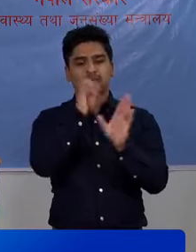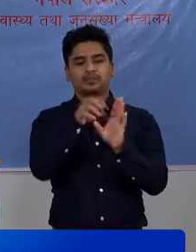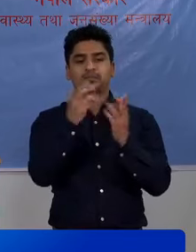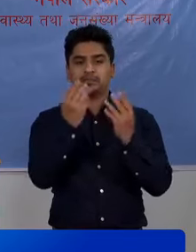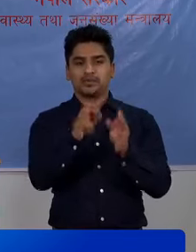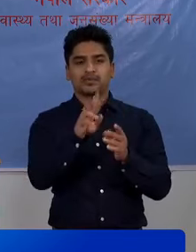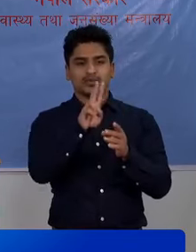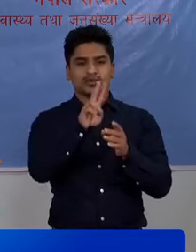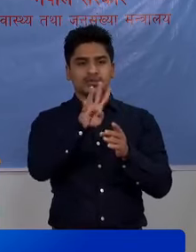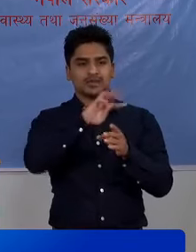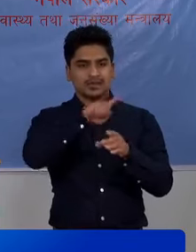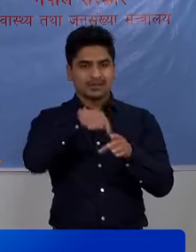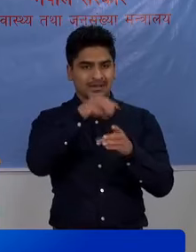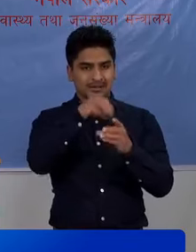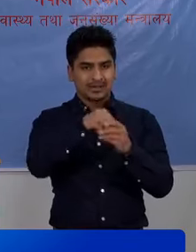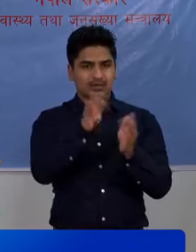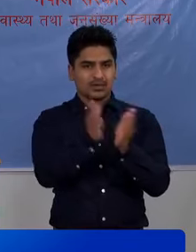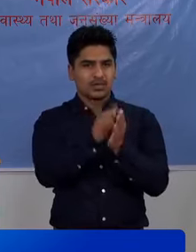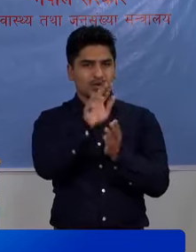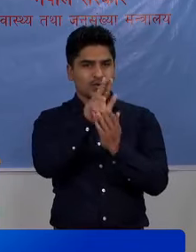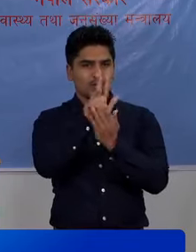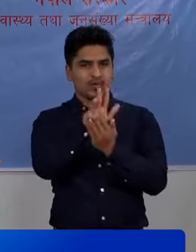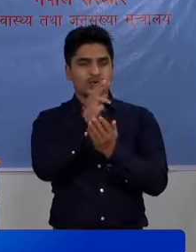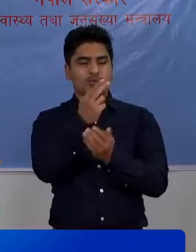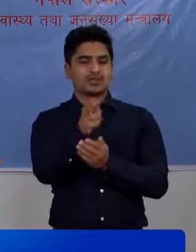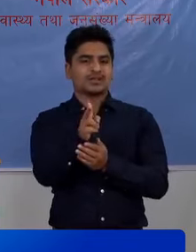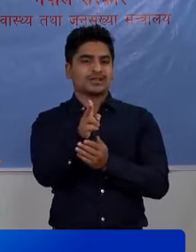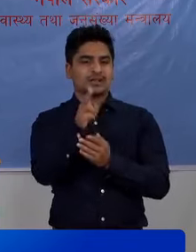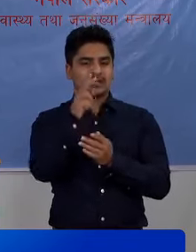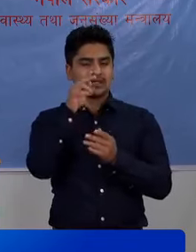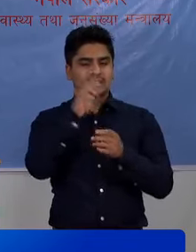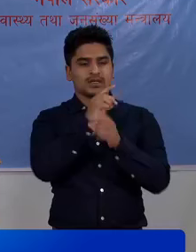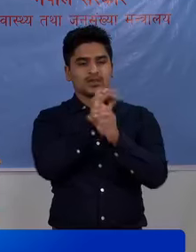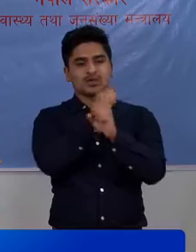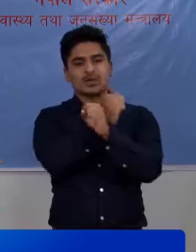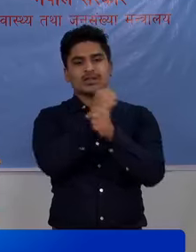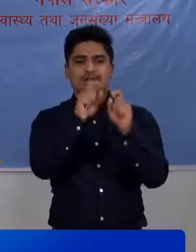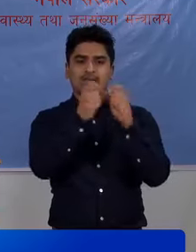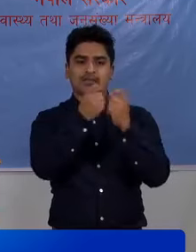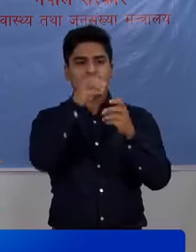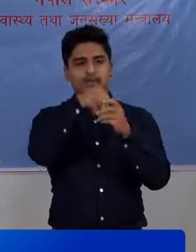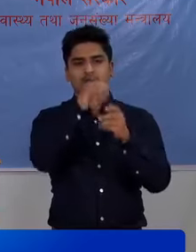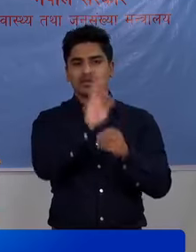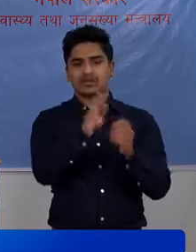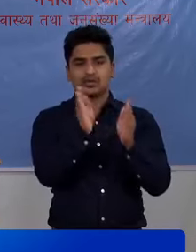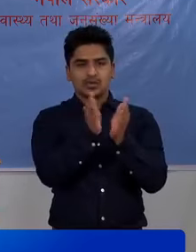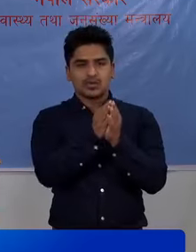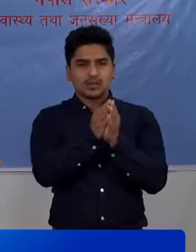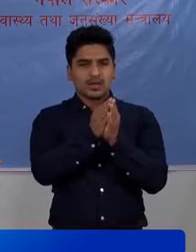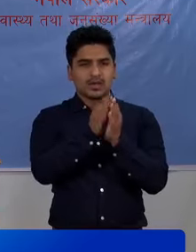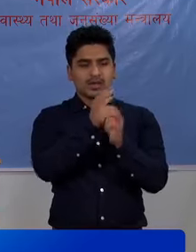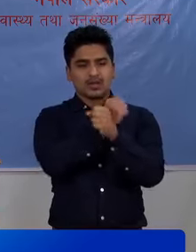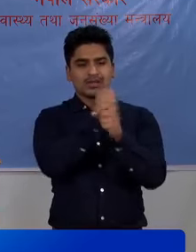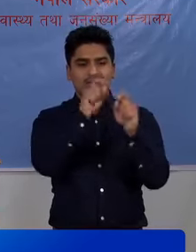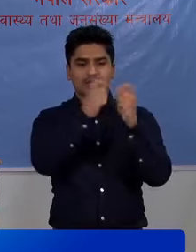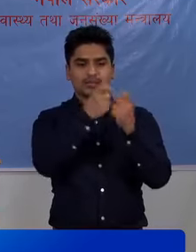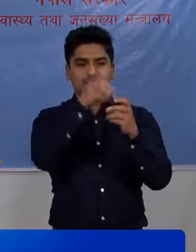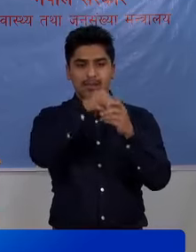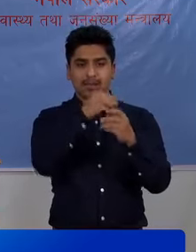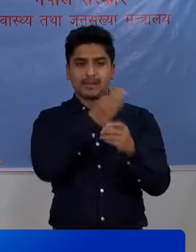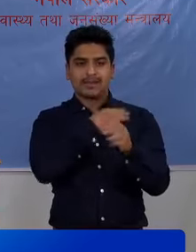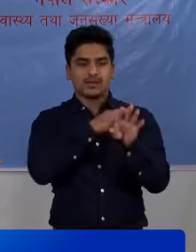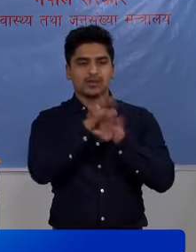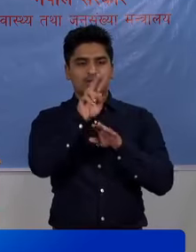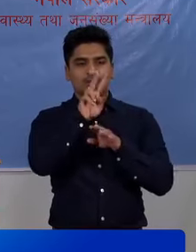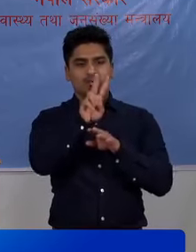गटा 24 गन्टा मा जम्मा 9 जाना रेट जांक परनु भाएको चा। एसरी कुल रेट जोंन मा परने «ब्यक्ति हर को